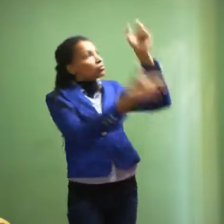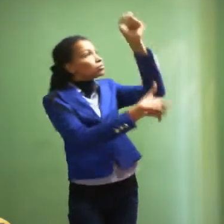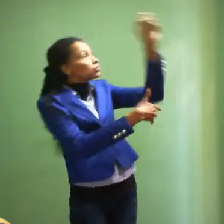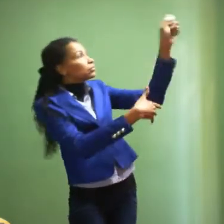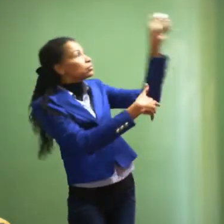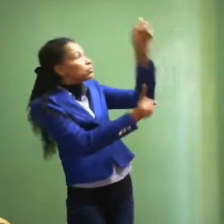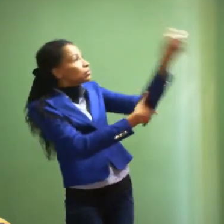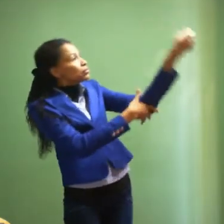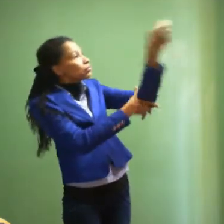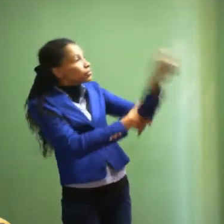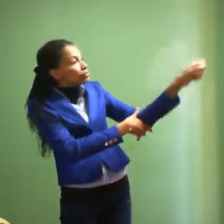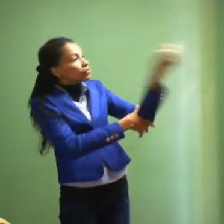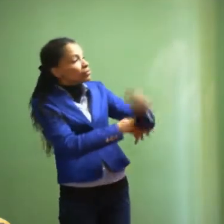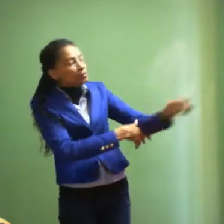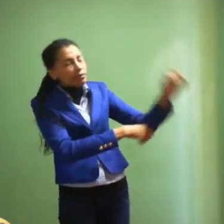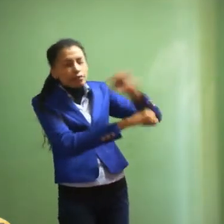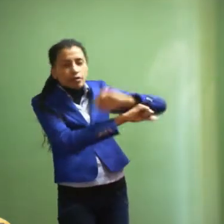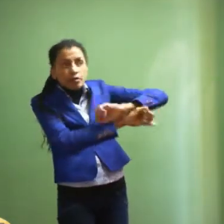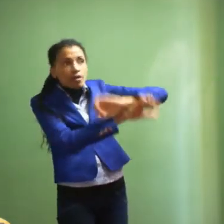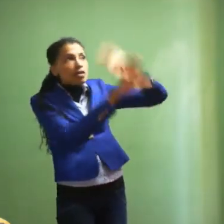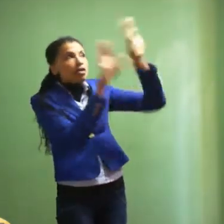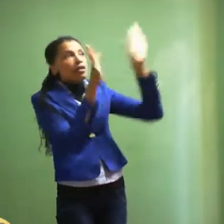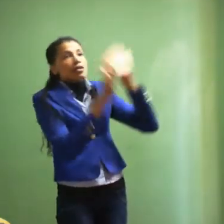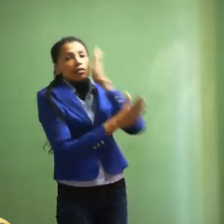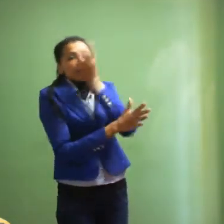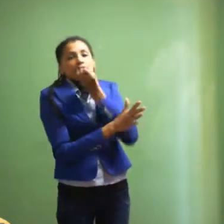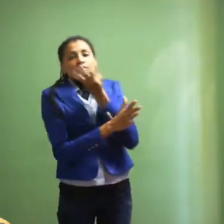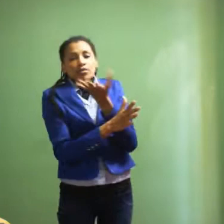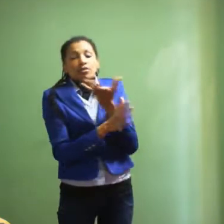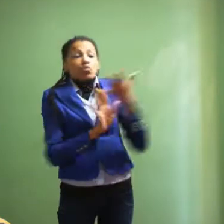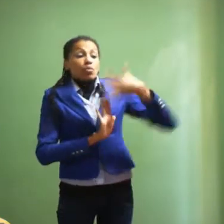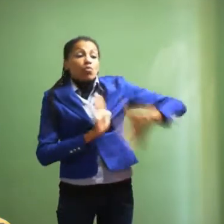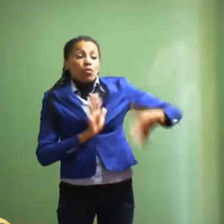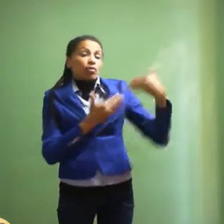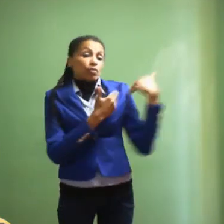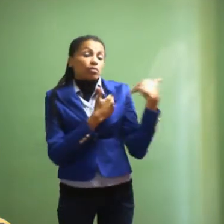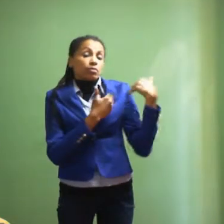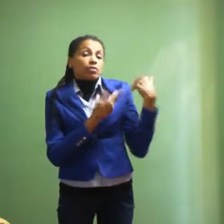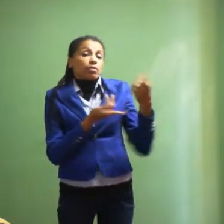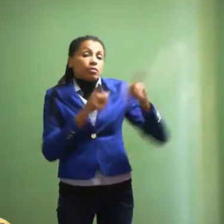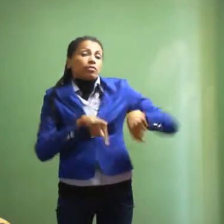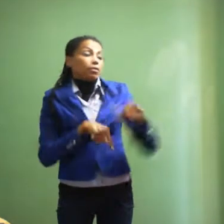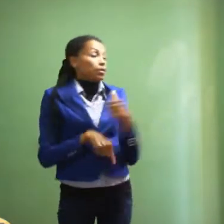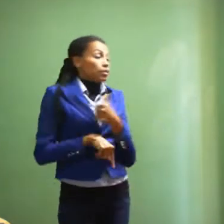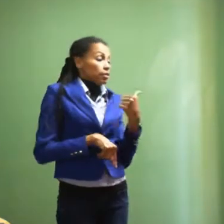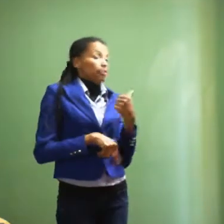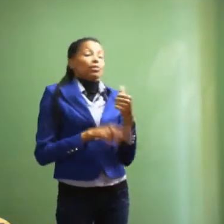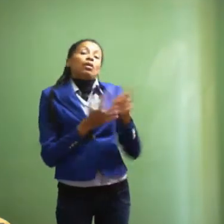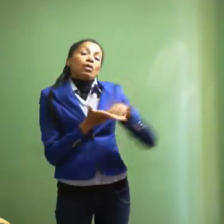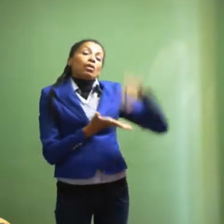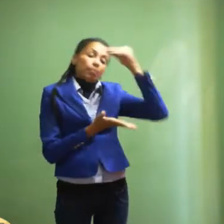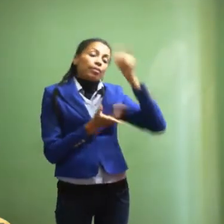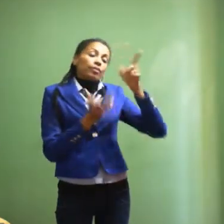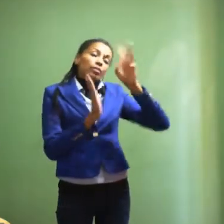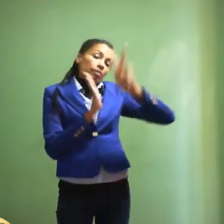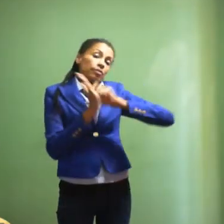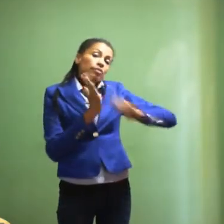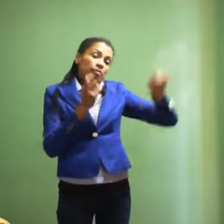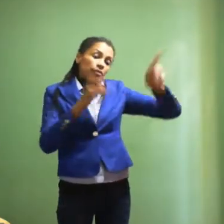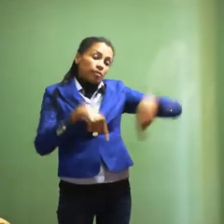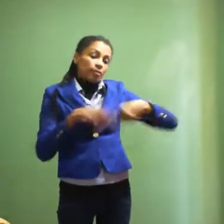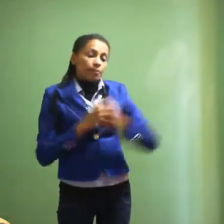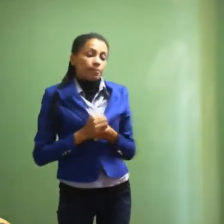lo relacionado, él está velando por la lengua de señas, pero él también está haciendo un aprendizaje y un acercamiento de la lengua escrita en este